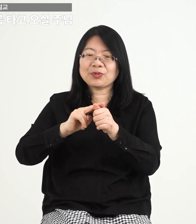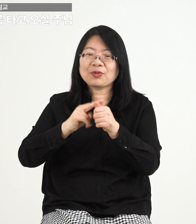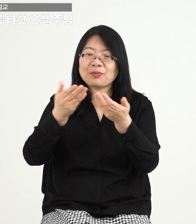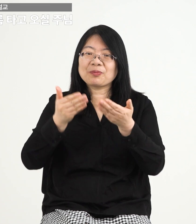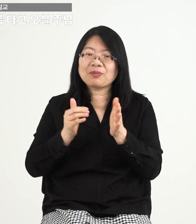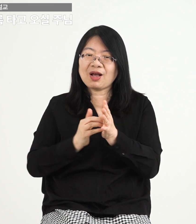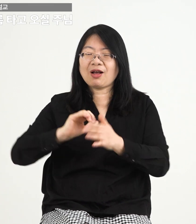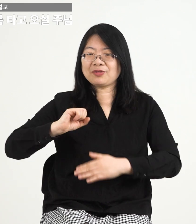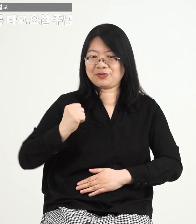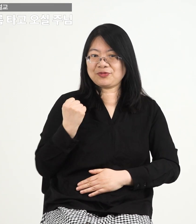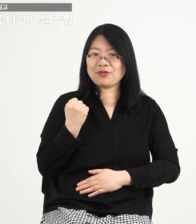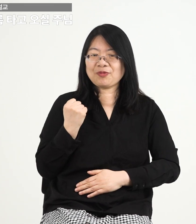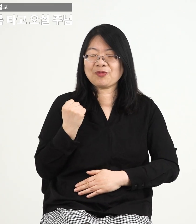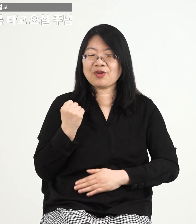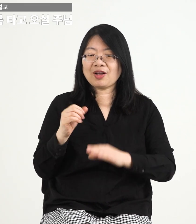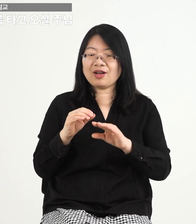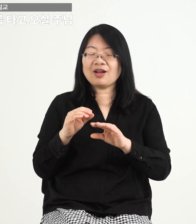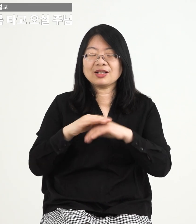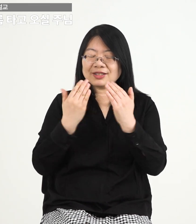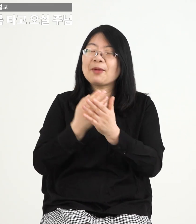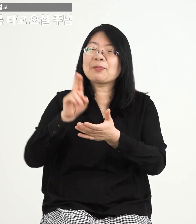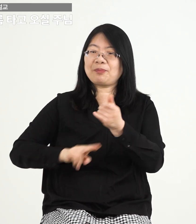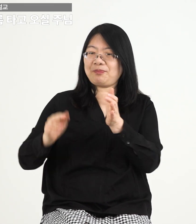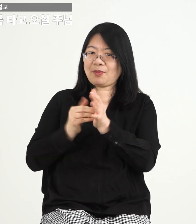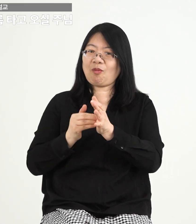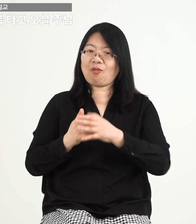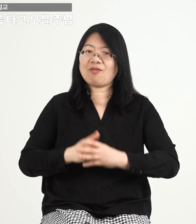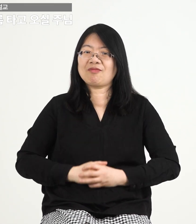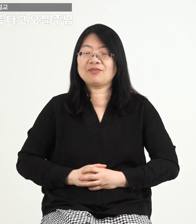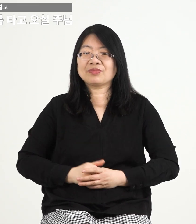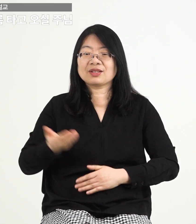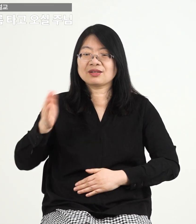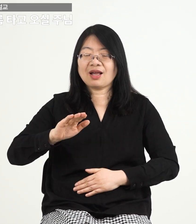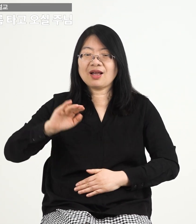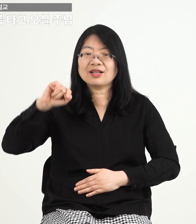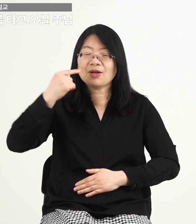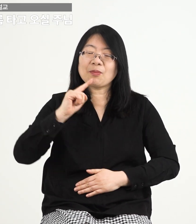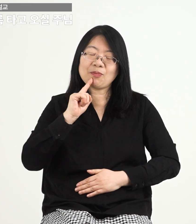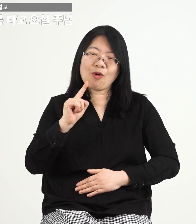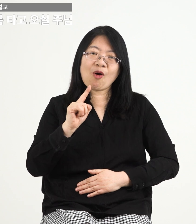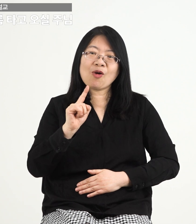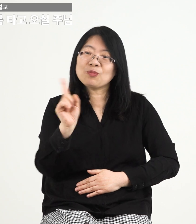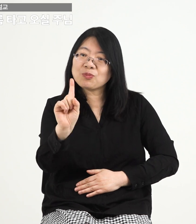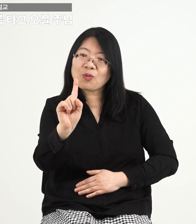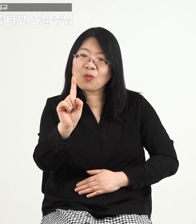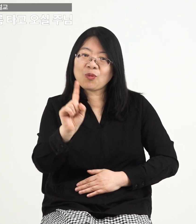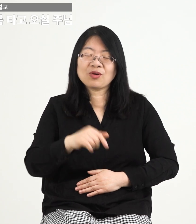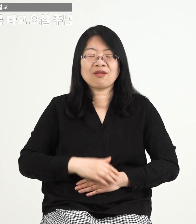받고 그때 다 팔았대요. 근데 그 다음 말이 대박이에요.